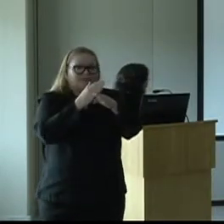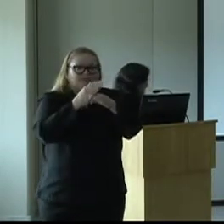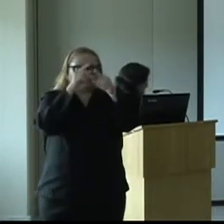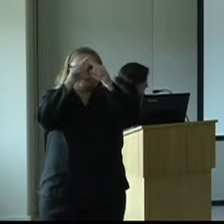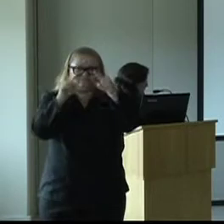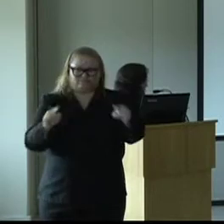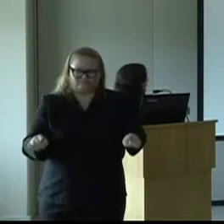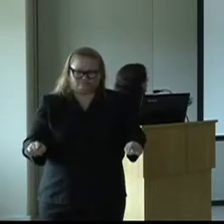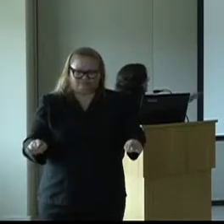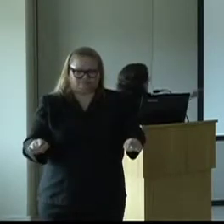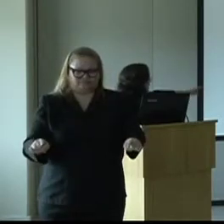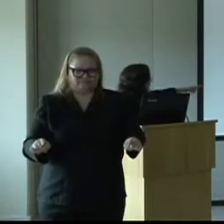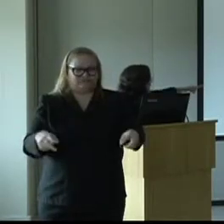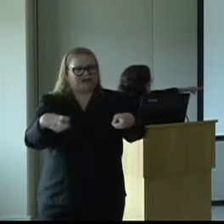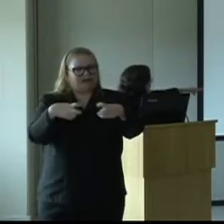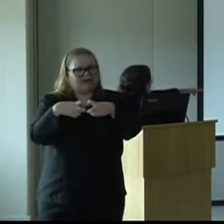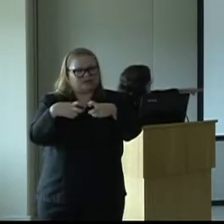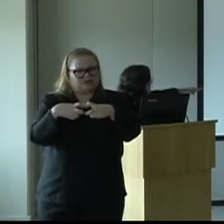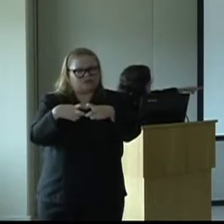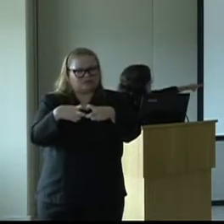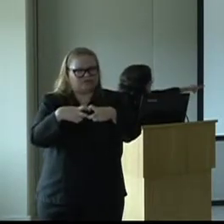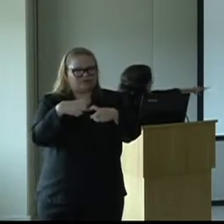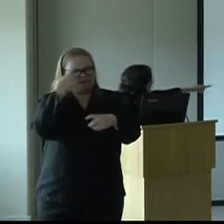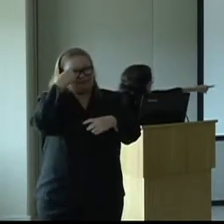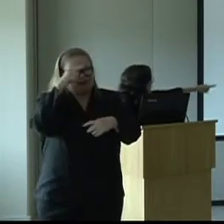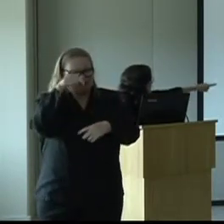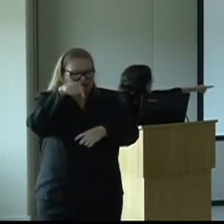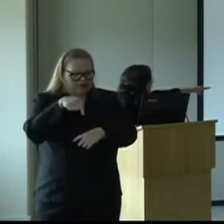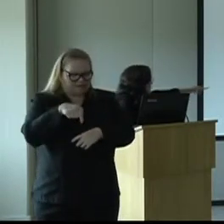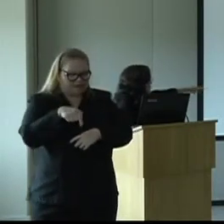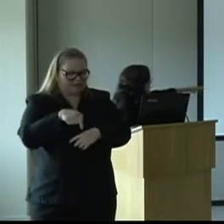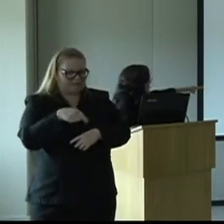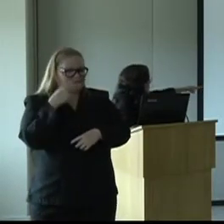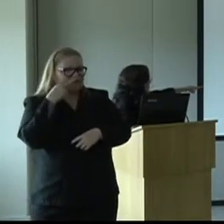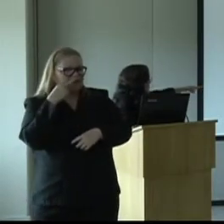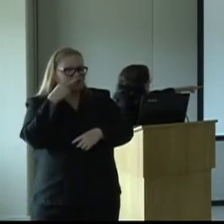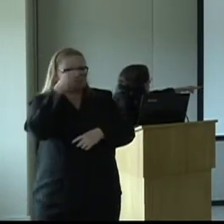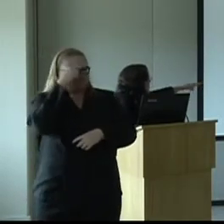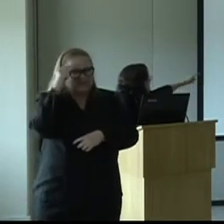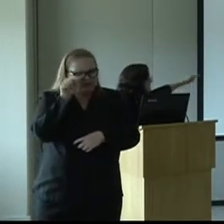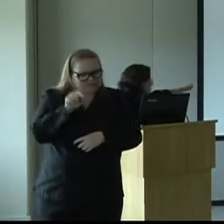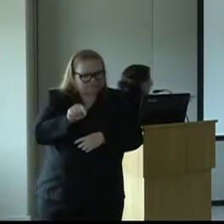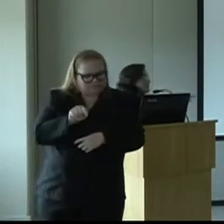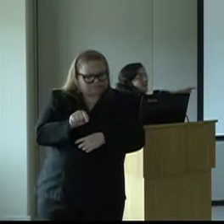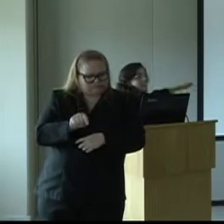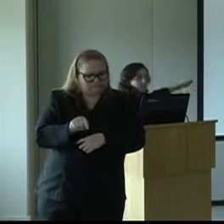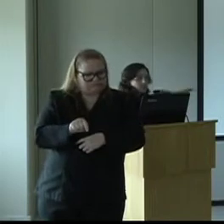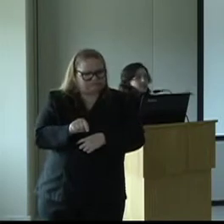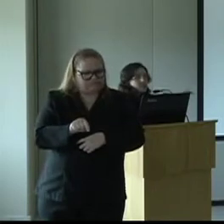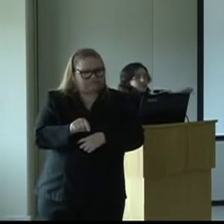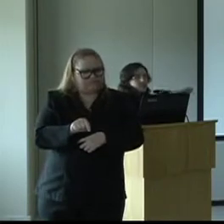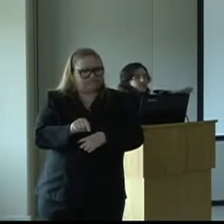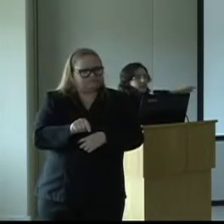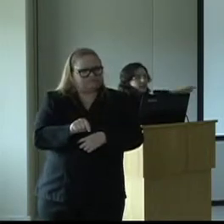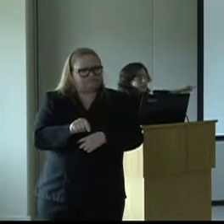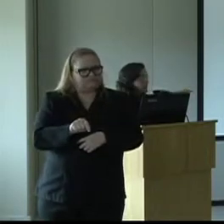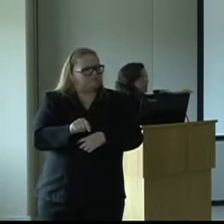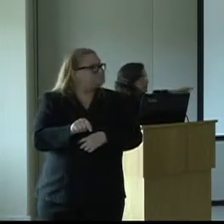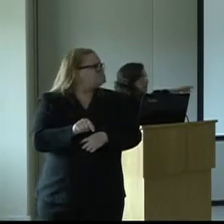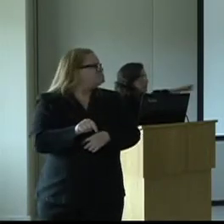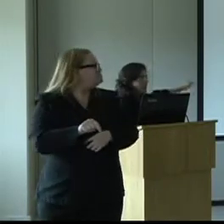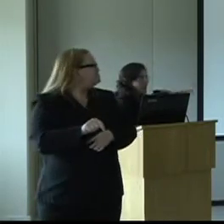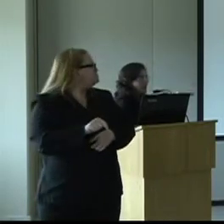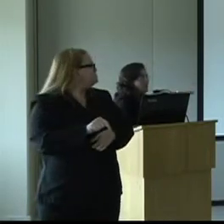donde aquí abajo ustedes ven esos botoncitos negros que son el mismo switch de Favelo,